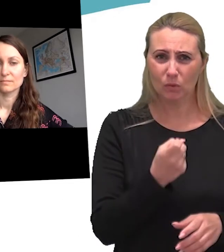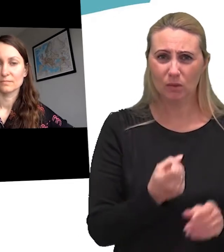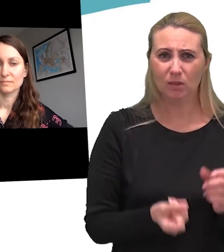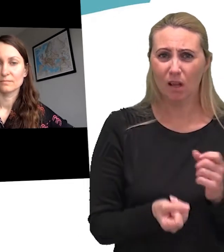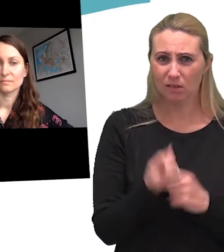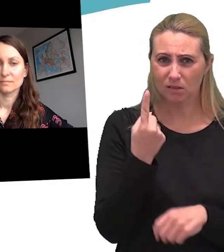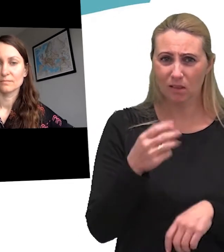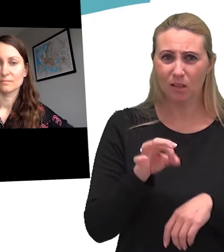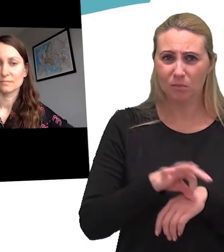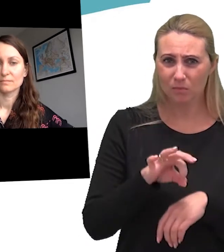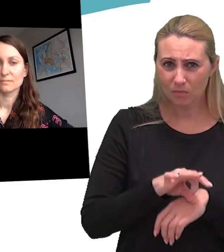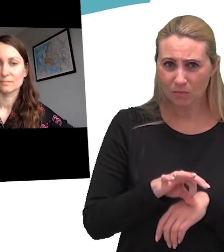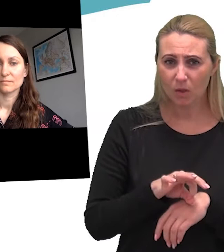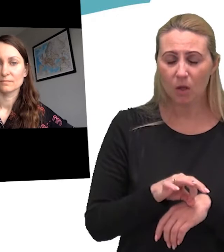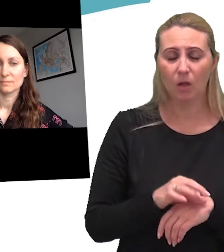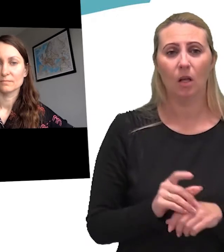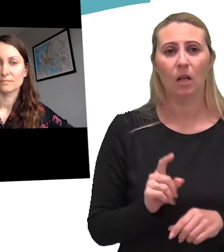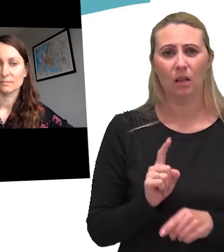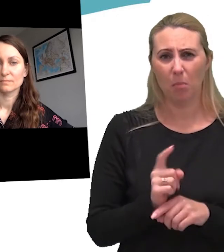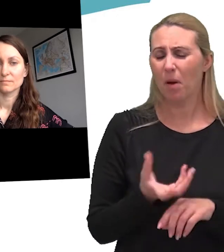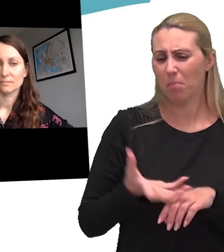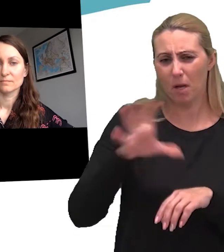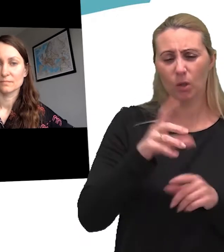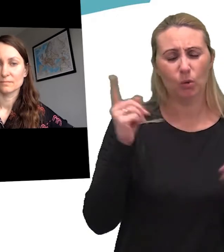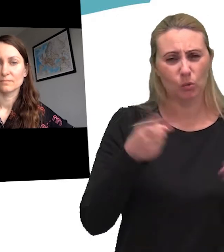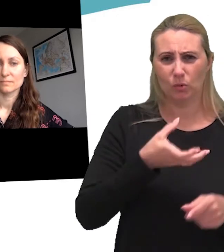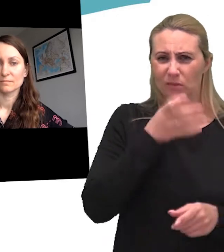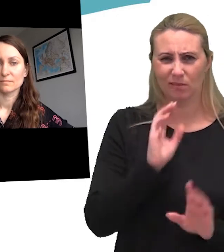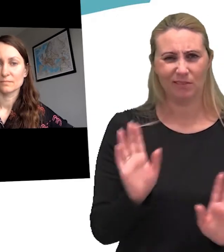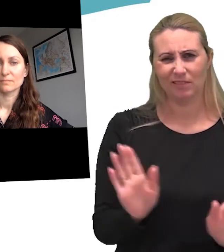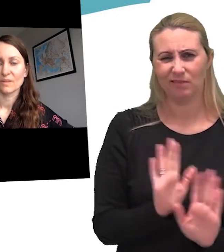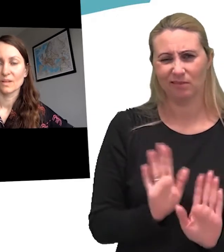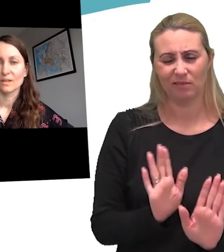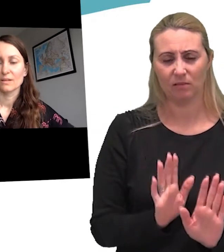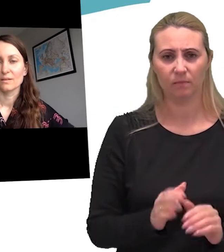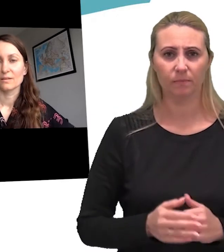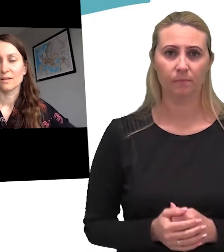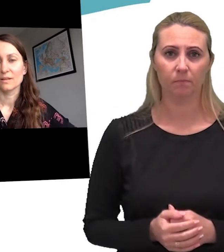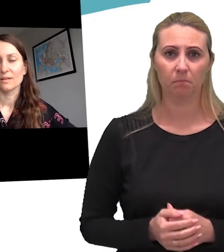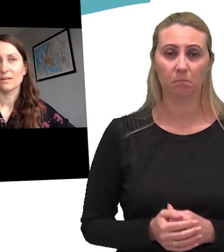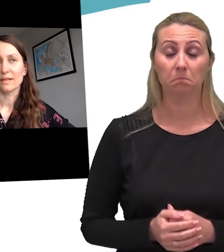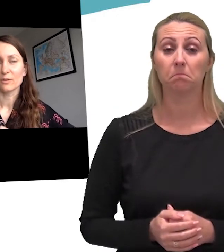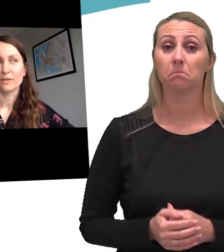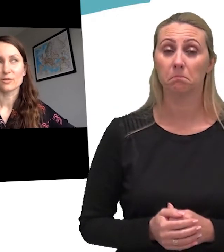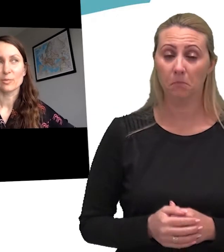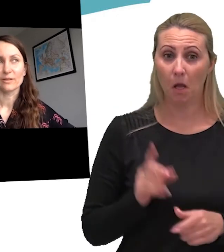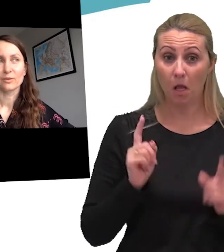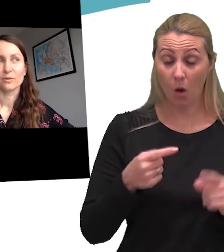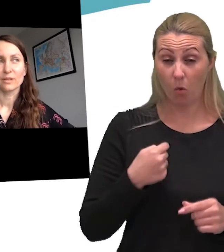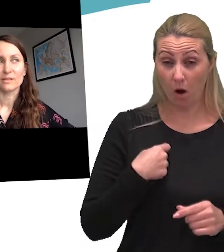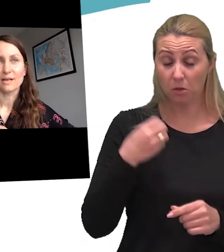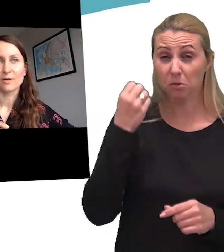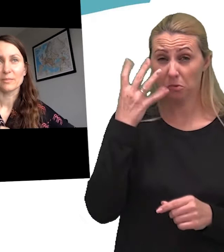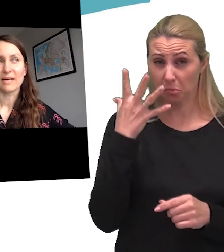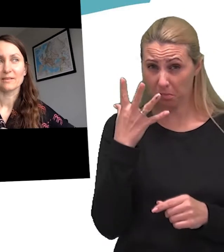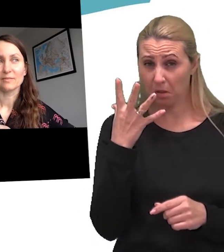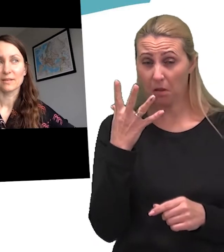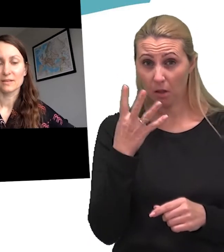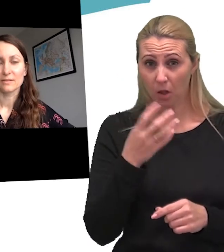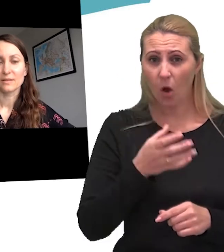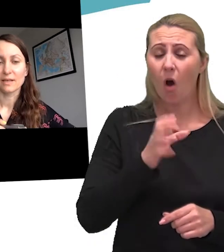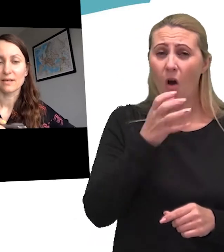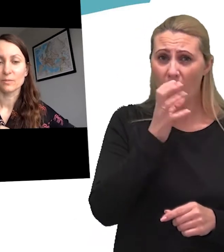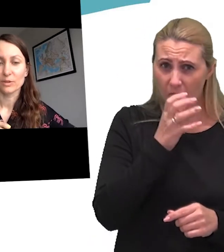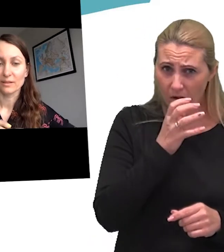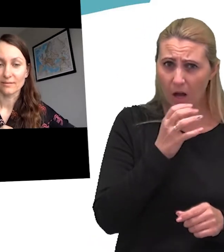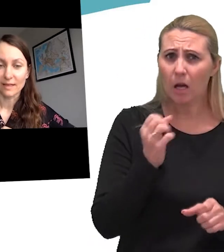Na, ir didesniam didelių kiekių sulčių nereikėtų gerti. Tai jeigu gerai supratau, kai sakom gerti